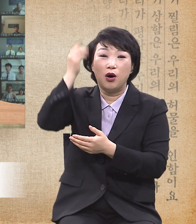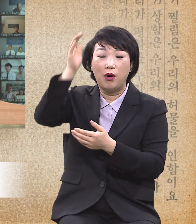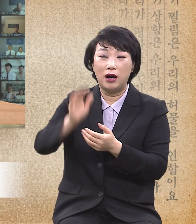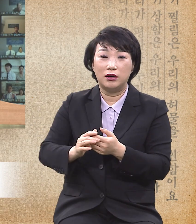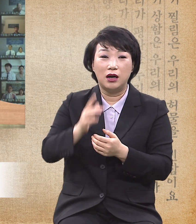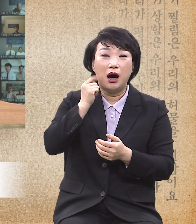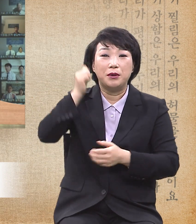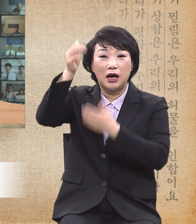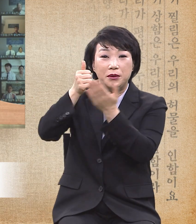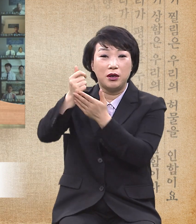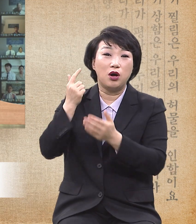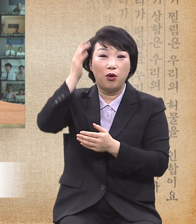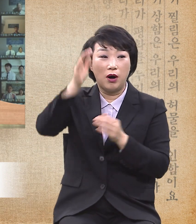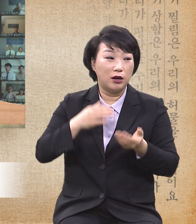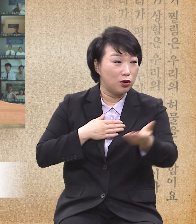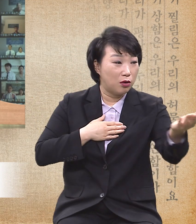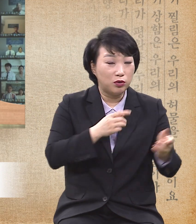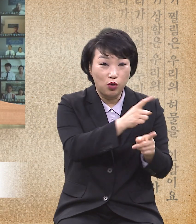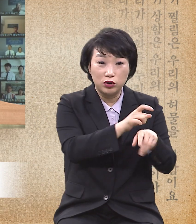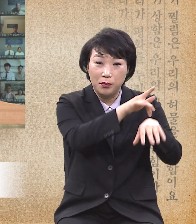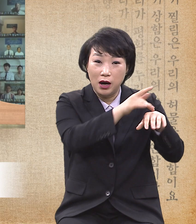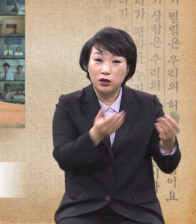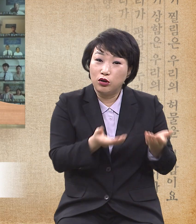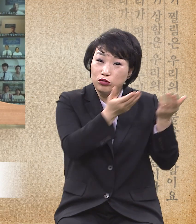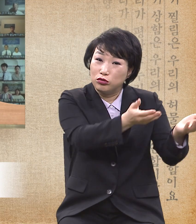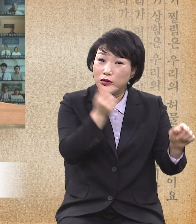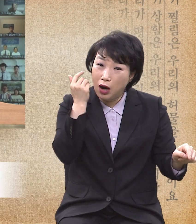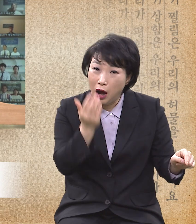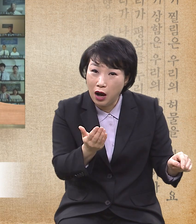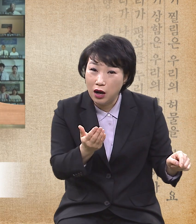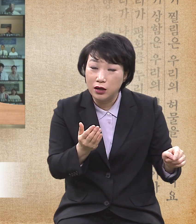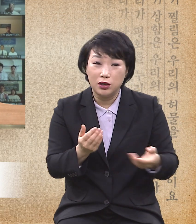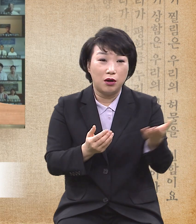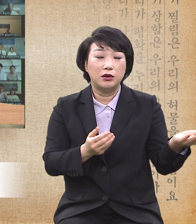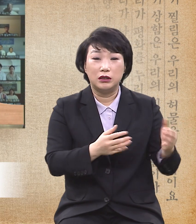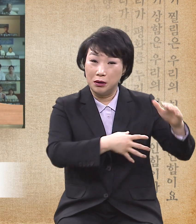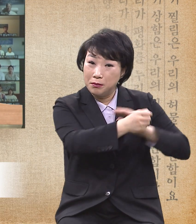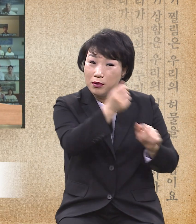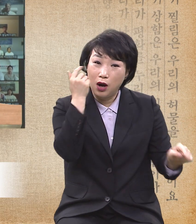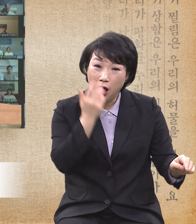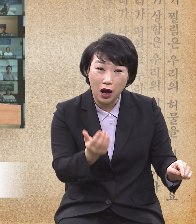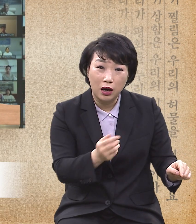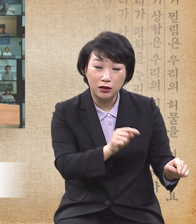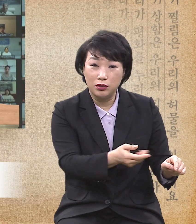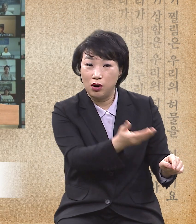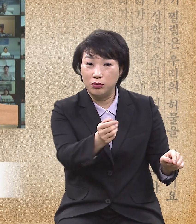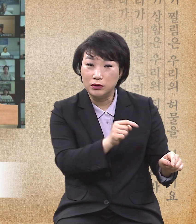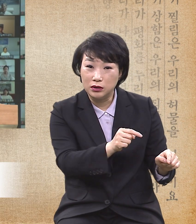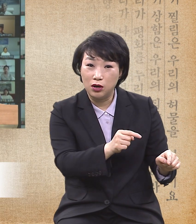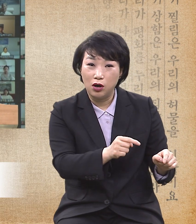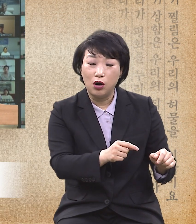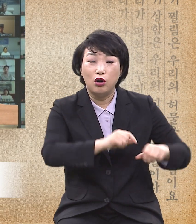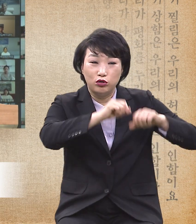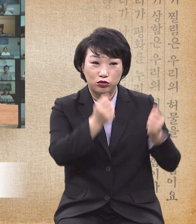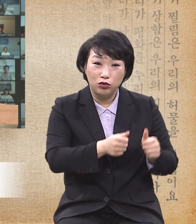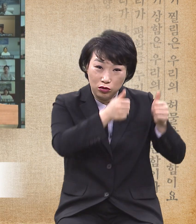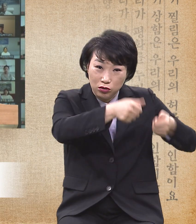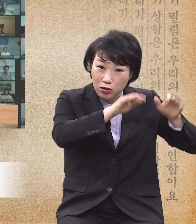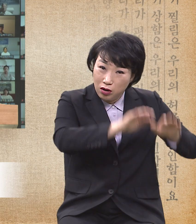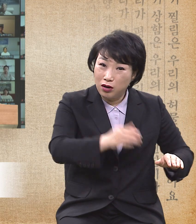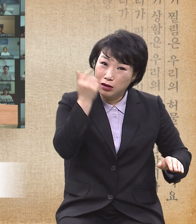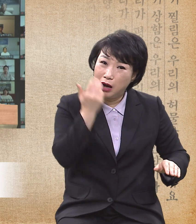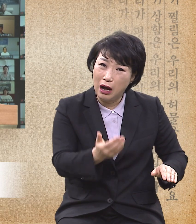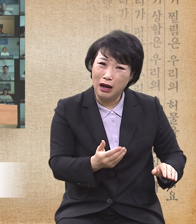아버지 하나님의 영광을 마귀에게 줄 수 있으며 그것들에게 뺏길 수 있으며 그것들에게 굴복할 수